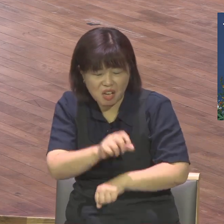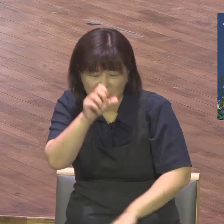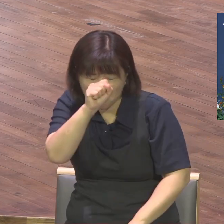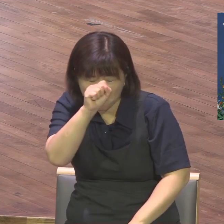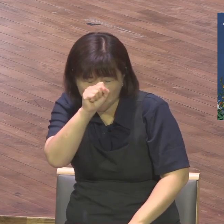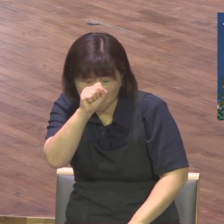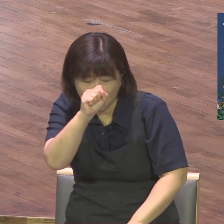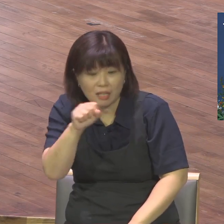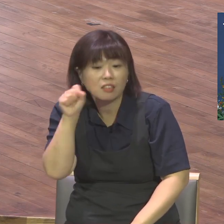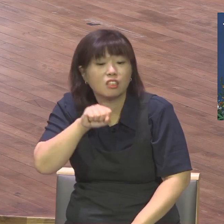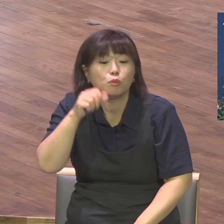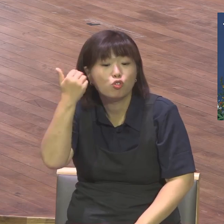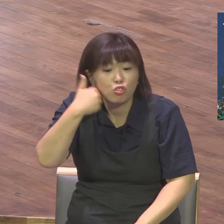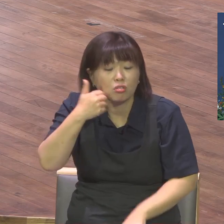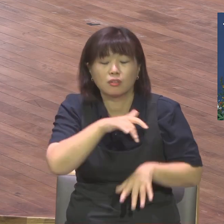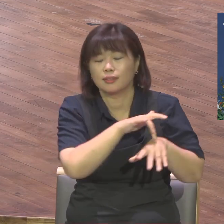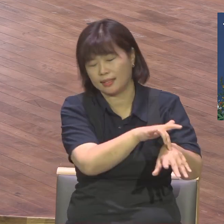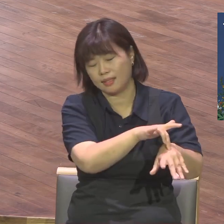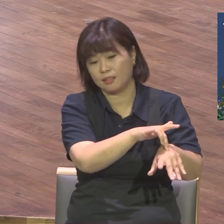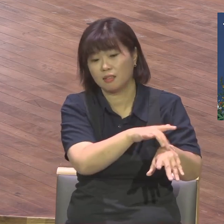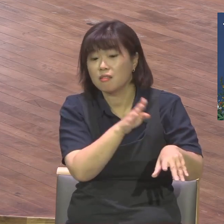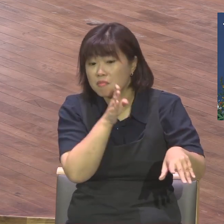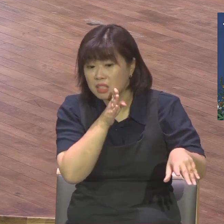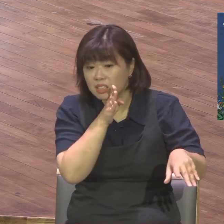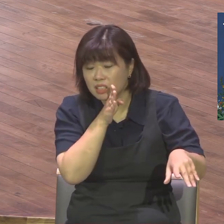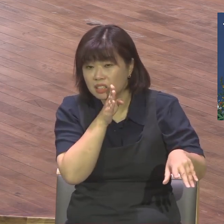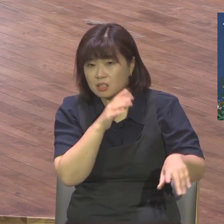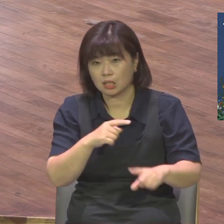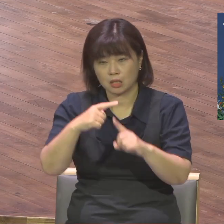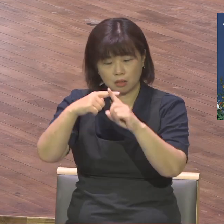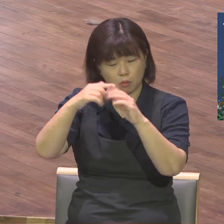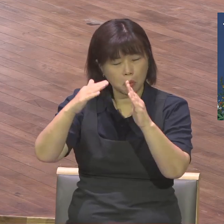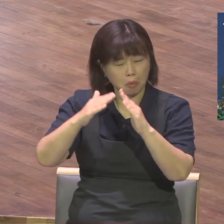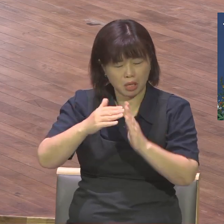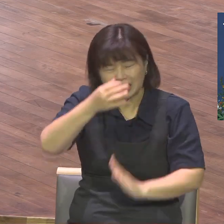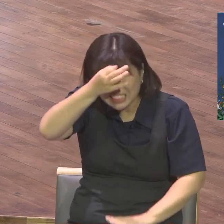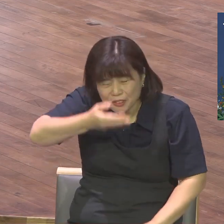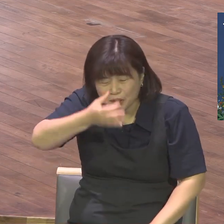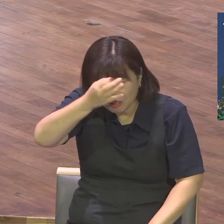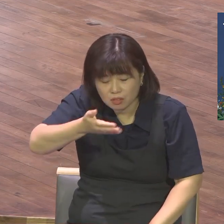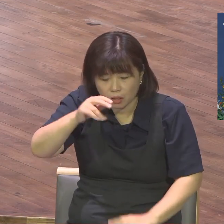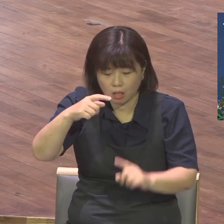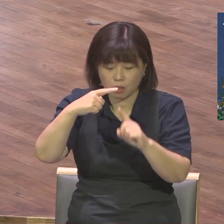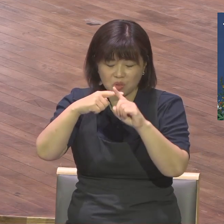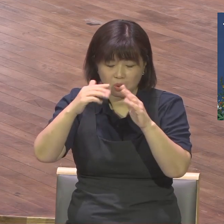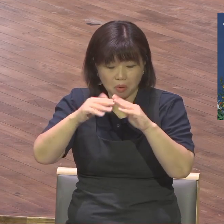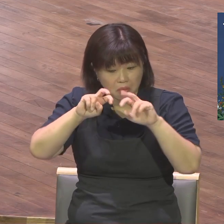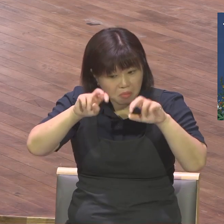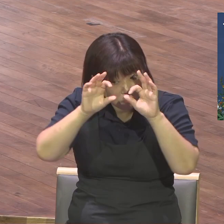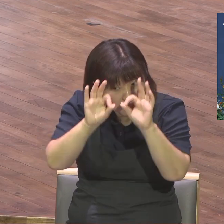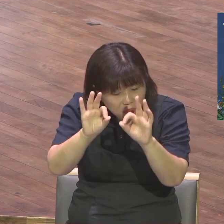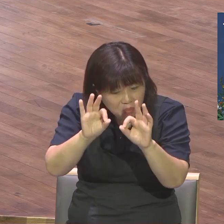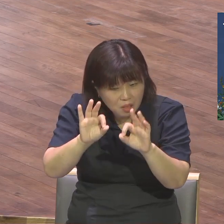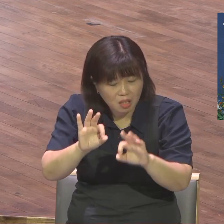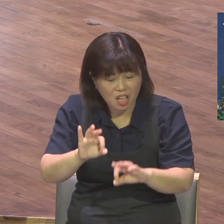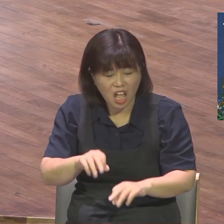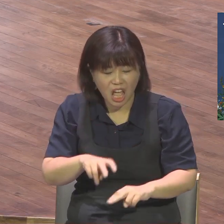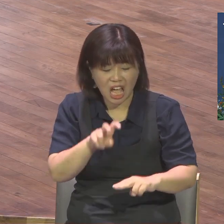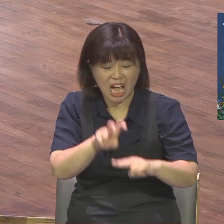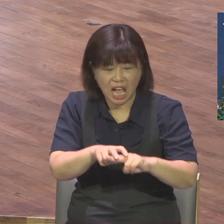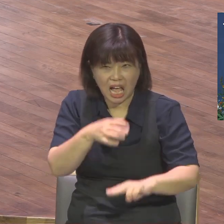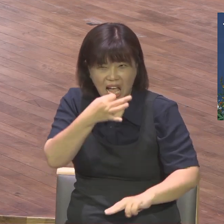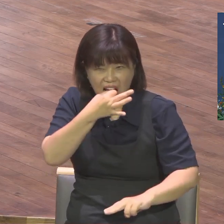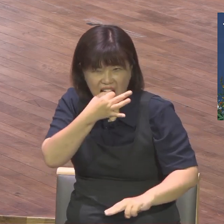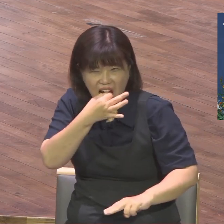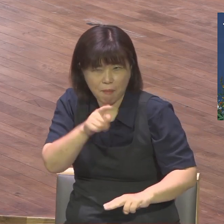교회 와서도 먹고 사는 한국 교회 보세요. 먹고 사는 거 자리 싸움 내 서론